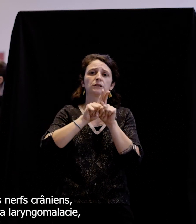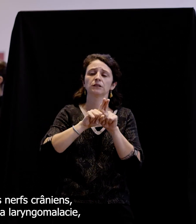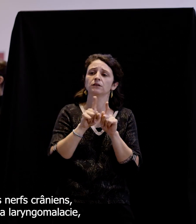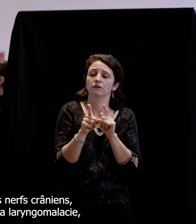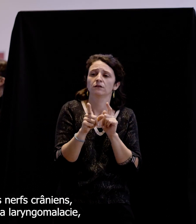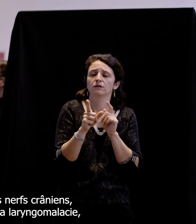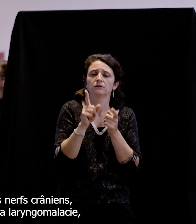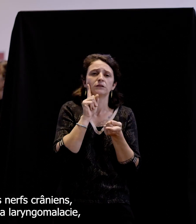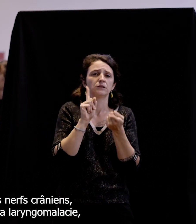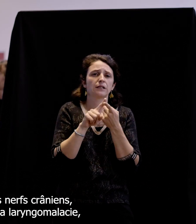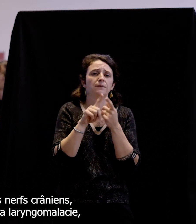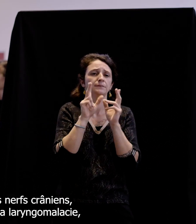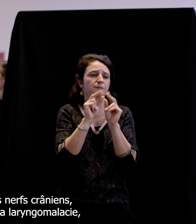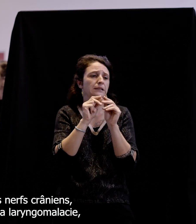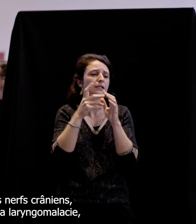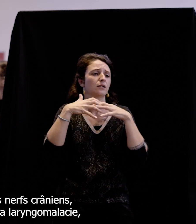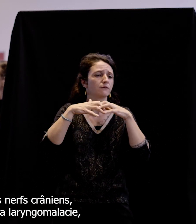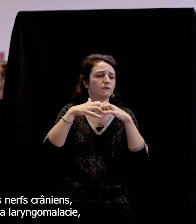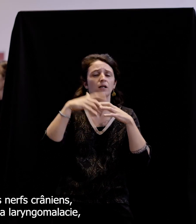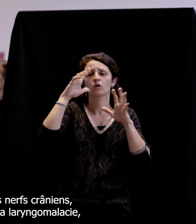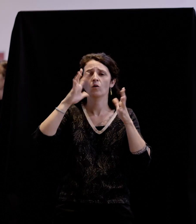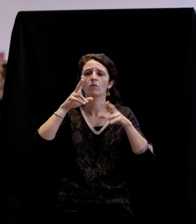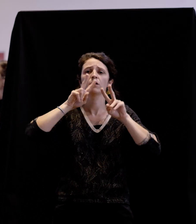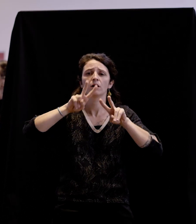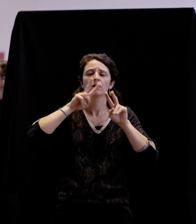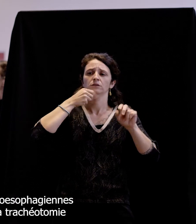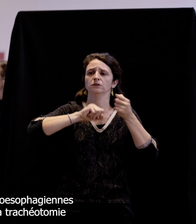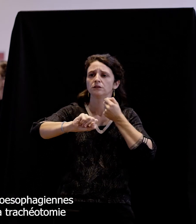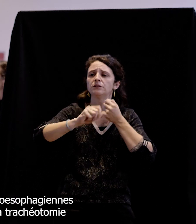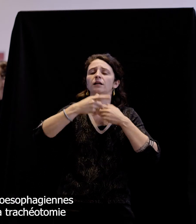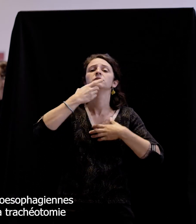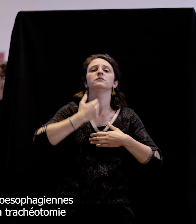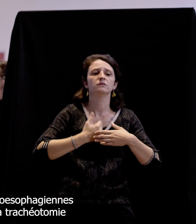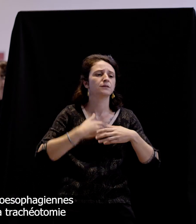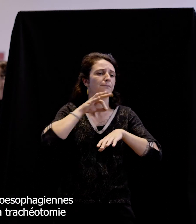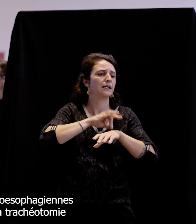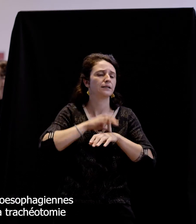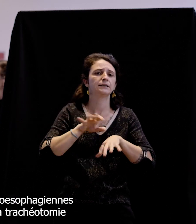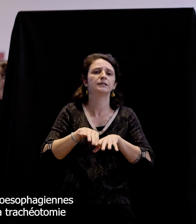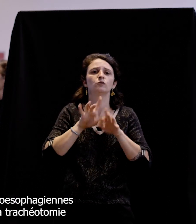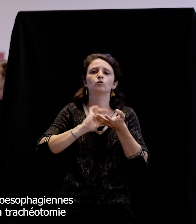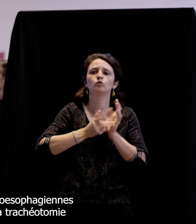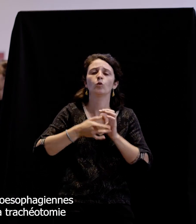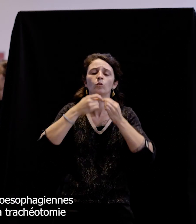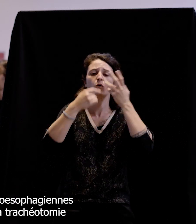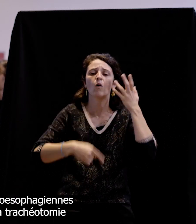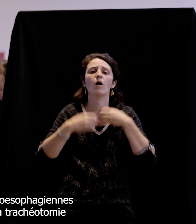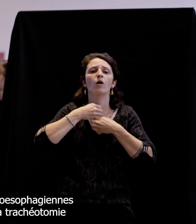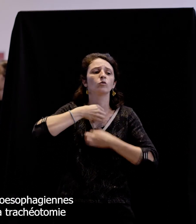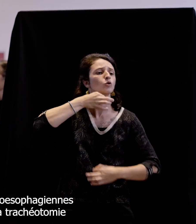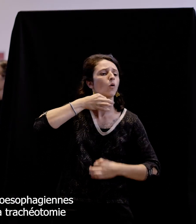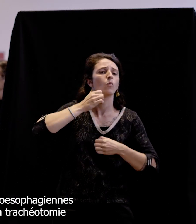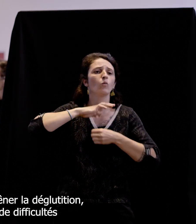Donc, elle a redit les nerfs crâniens, la gêne respiratoire, la laryngomalacie, les fistules trachéo-ésophagiennes éventuellement,